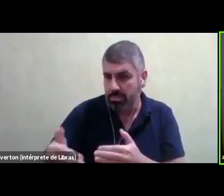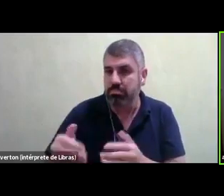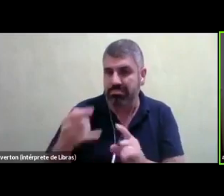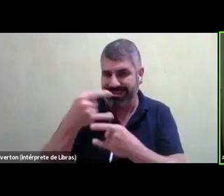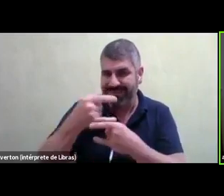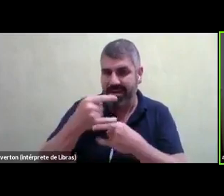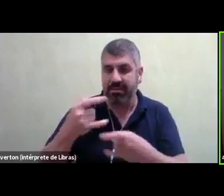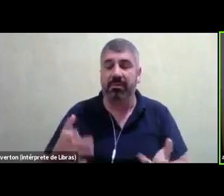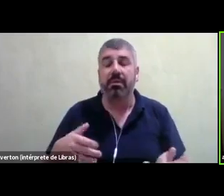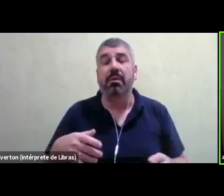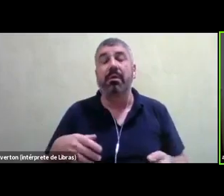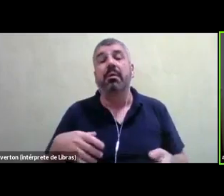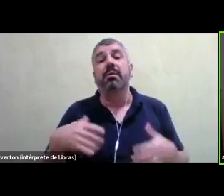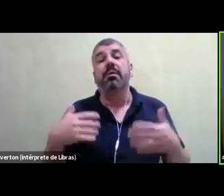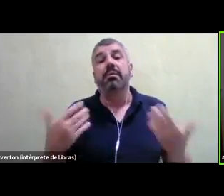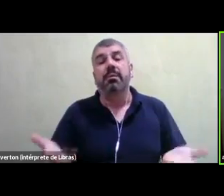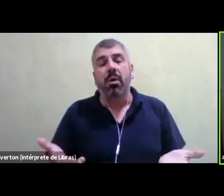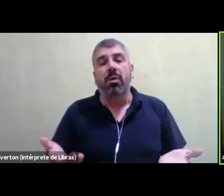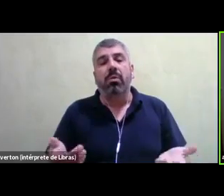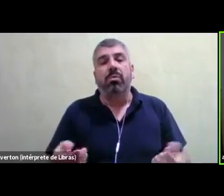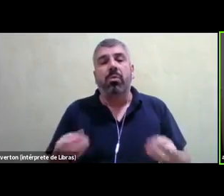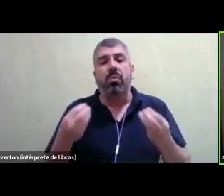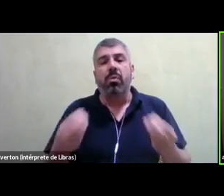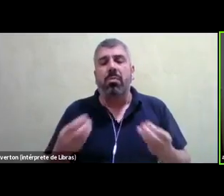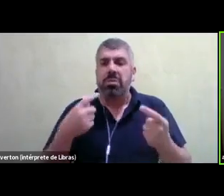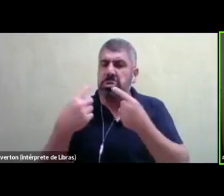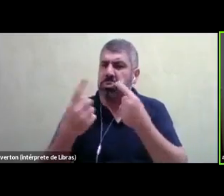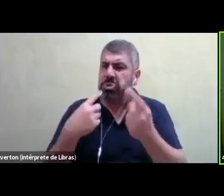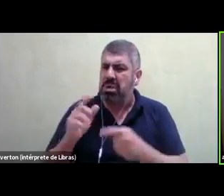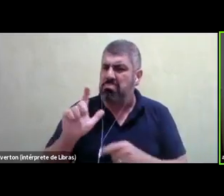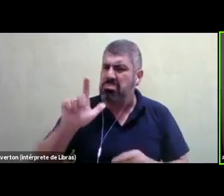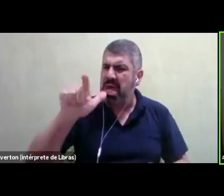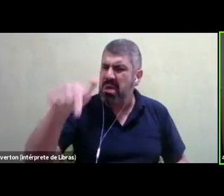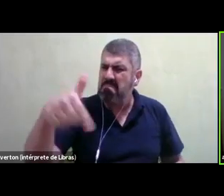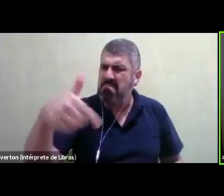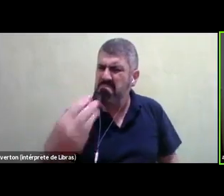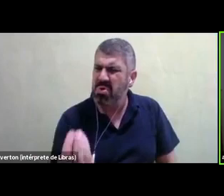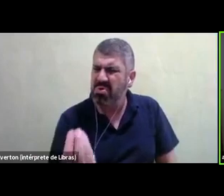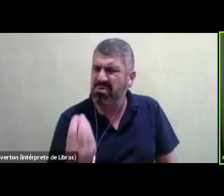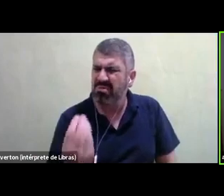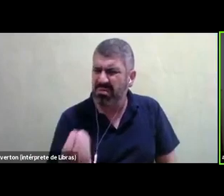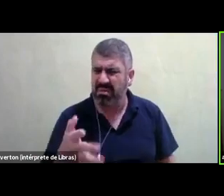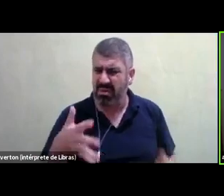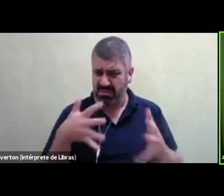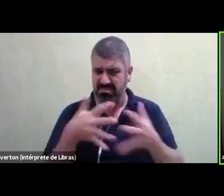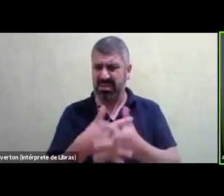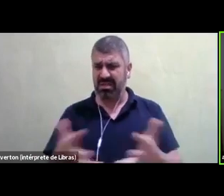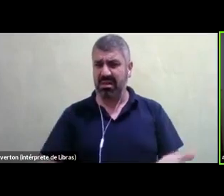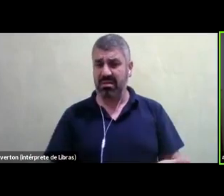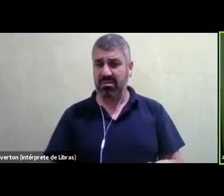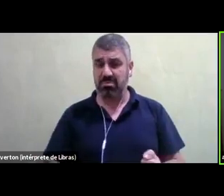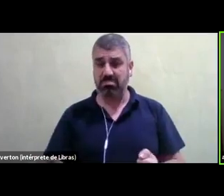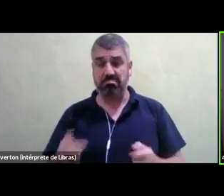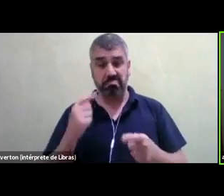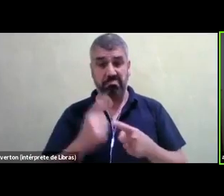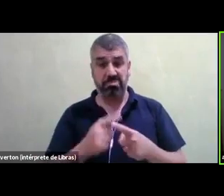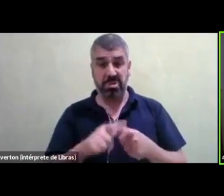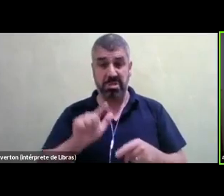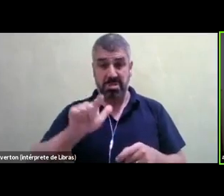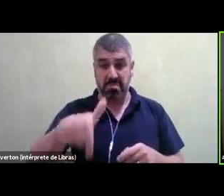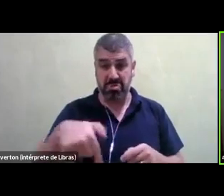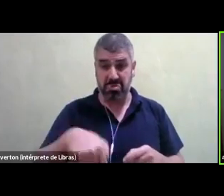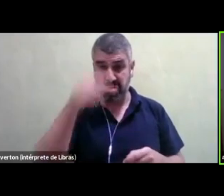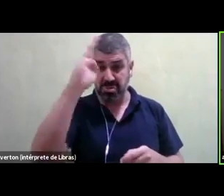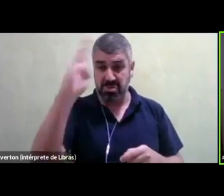né? Então, essa ideia de que discutiremos depois é uma ideia muito complicada, porque esse depois no Brasil ele